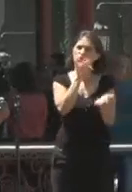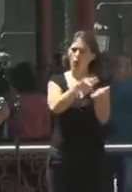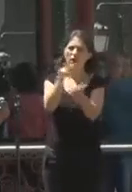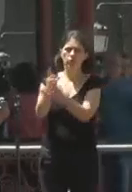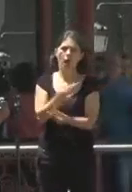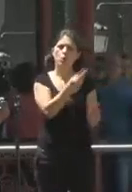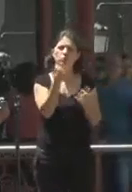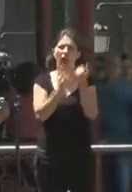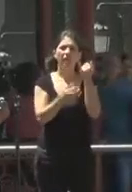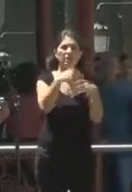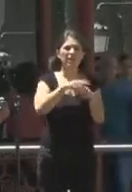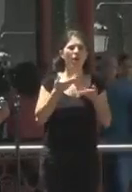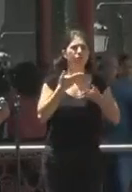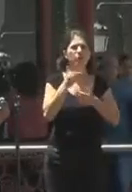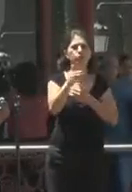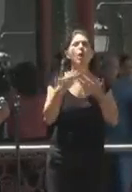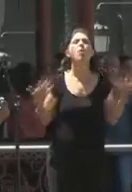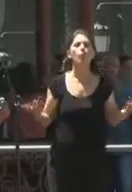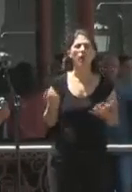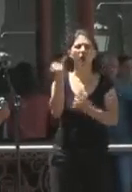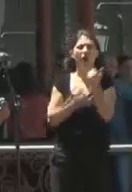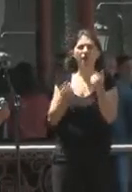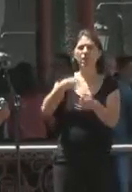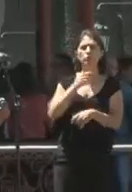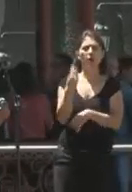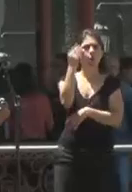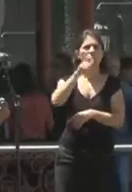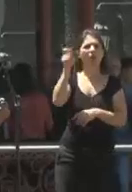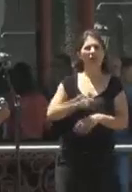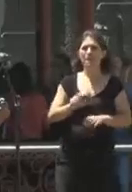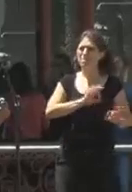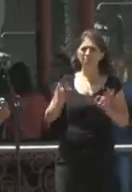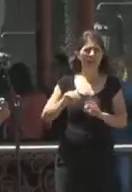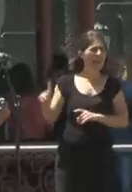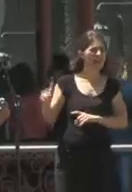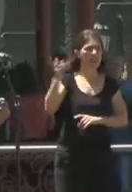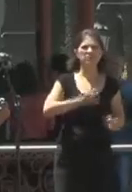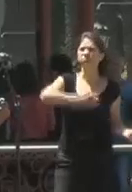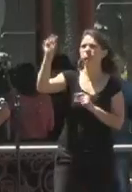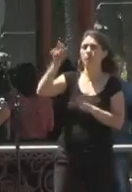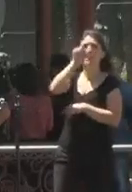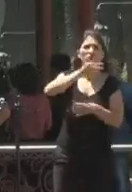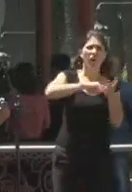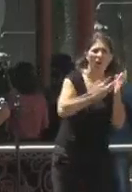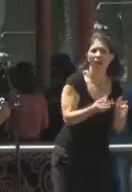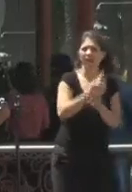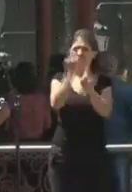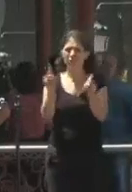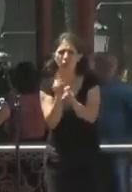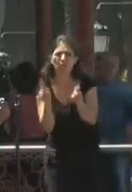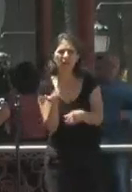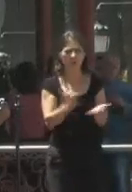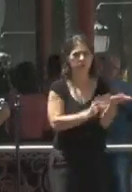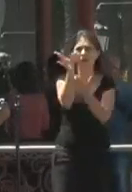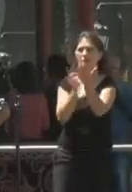visto como la única oferta de futuro era expulsar a nuestra juventud más preparada, expulsar a arquitectos, expulsar a informáticos,